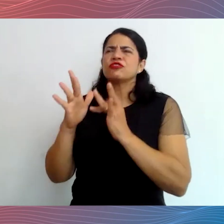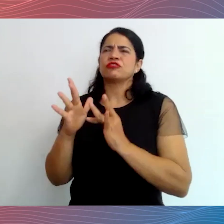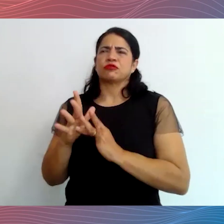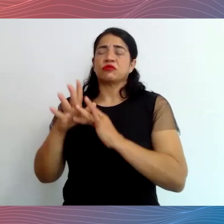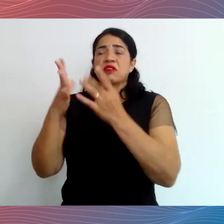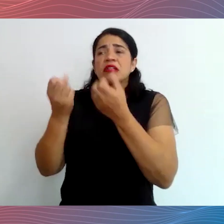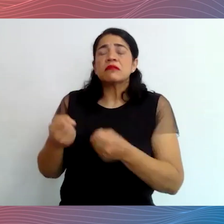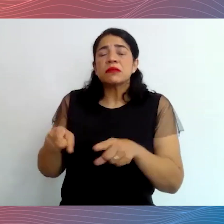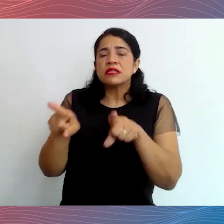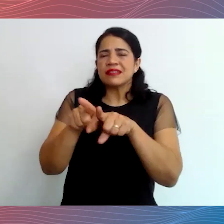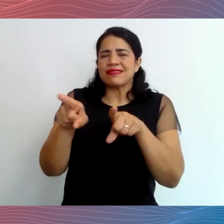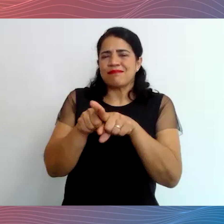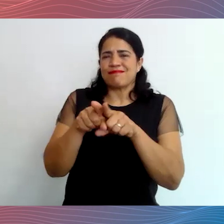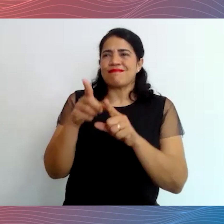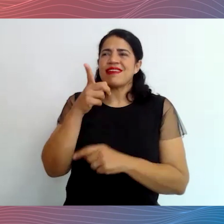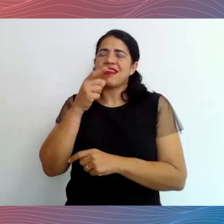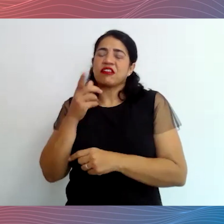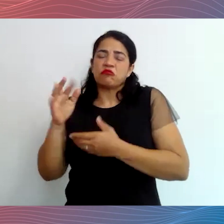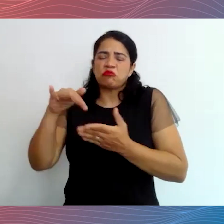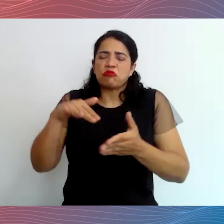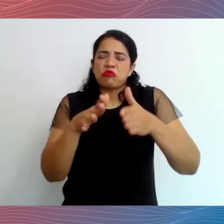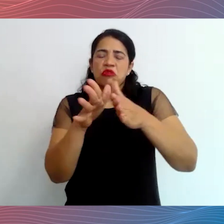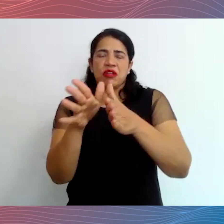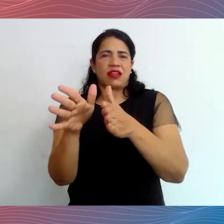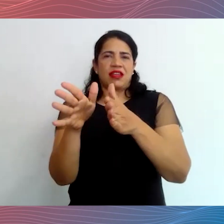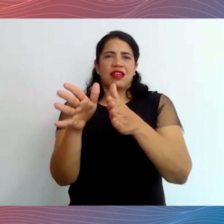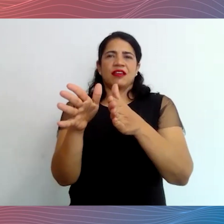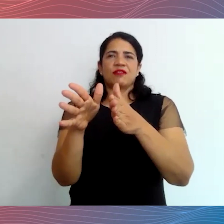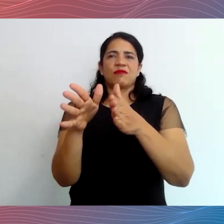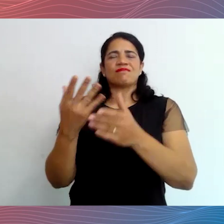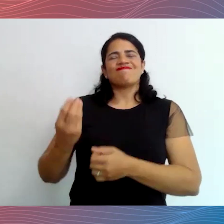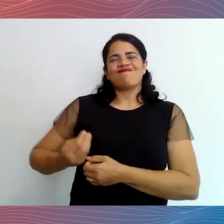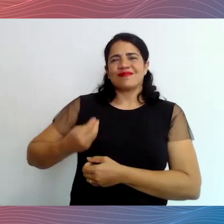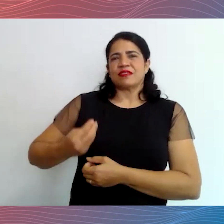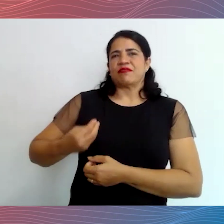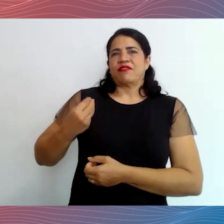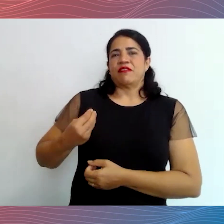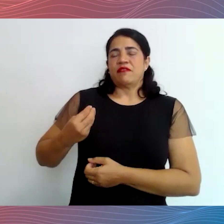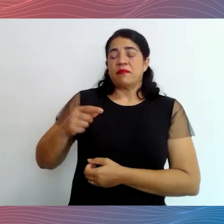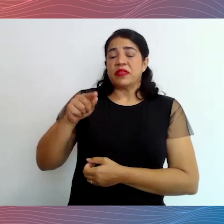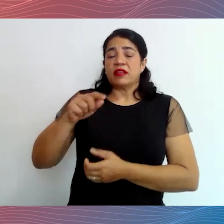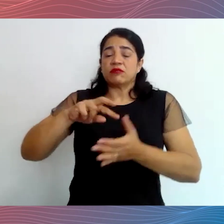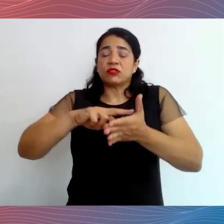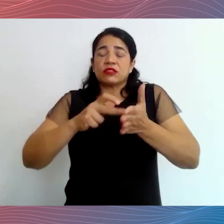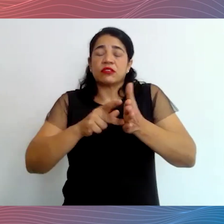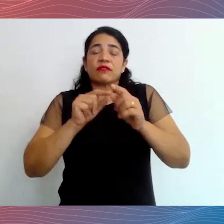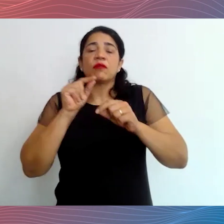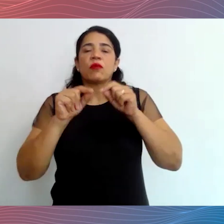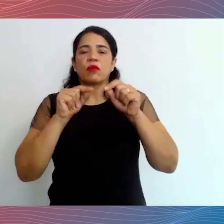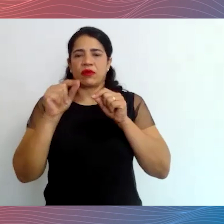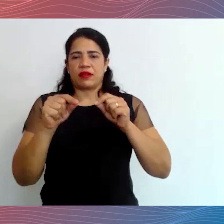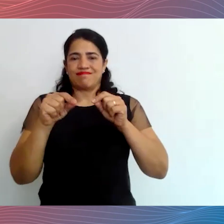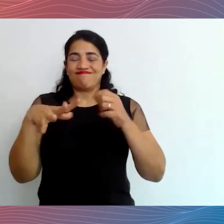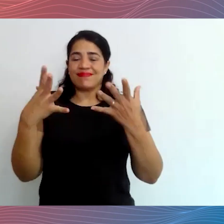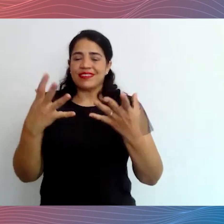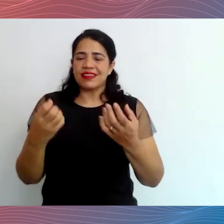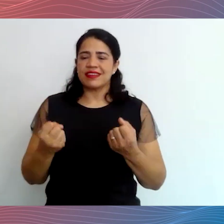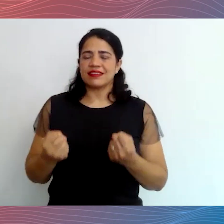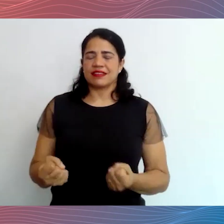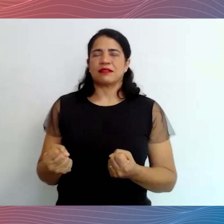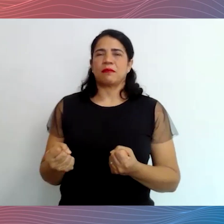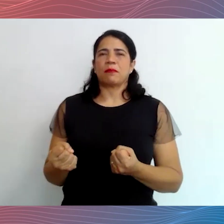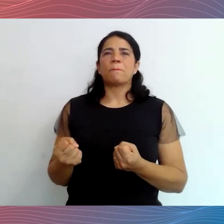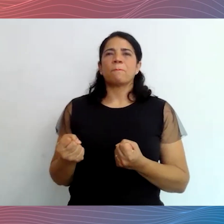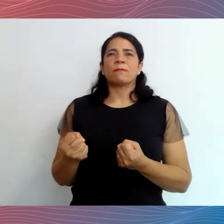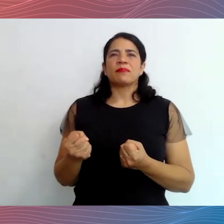Espírito, até aquele momento, enquanto Jesus exclamava, ainda não tinha sido dado, porque Jesus ainda não